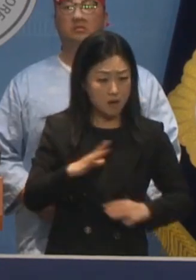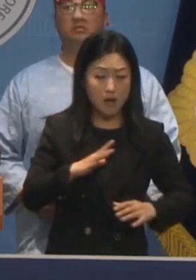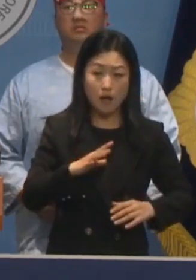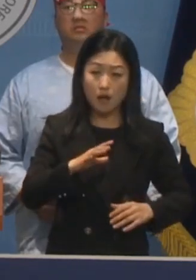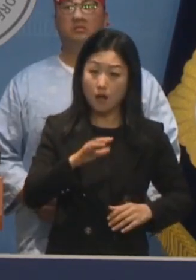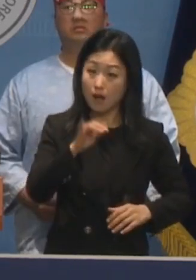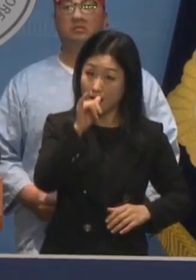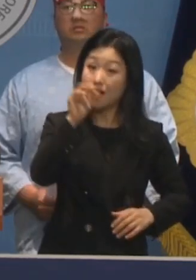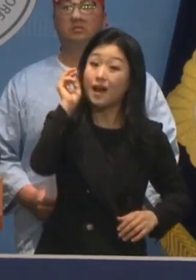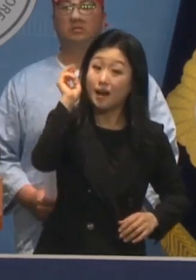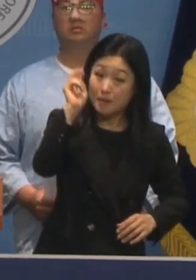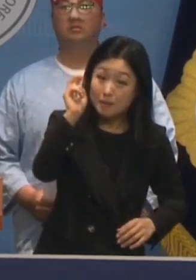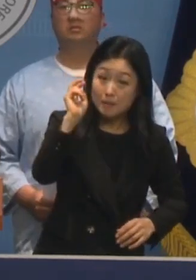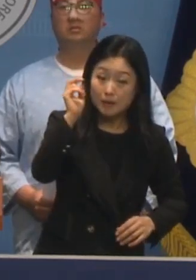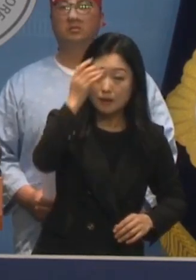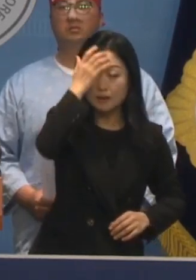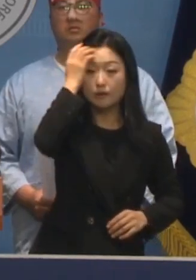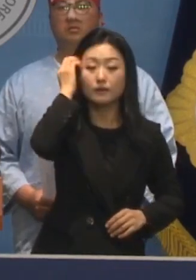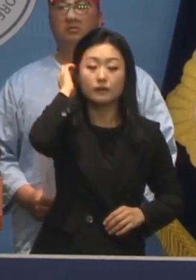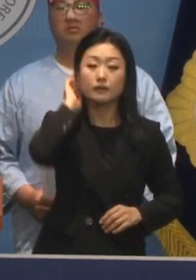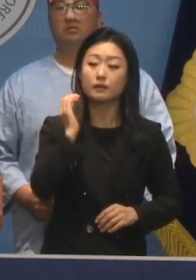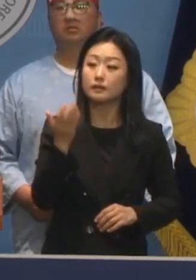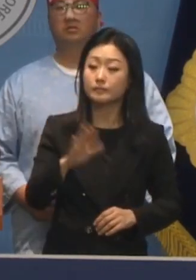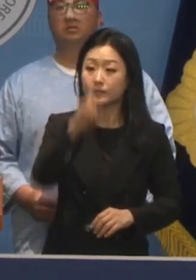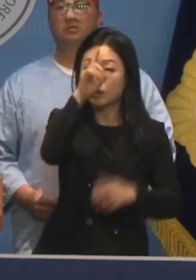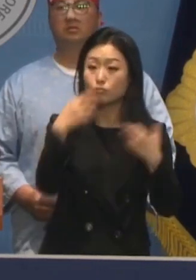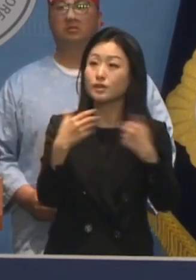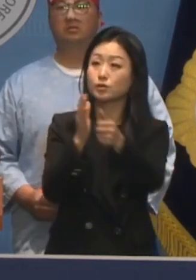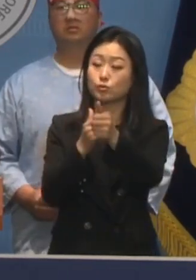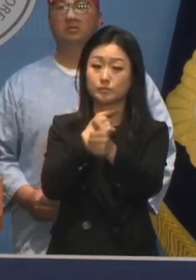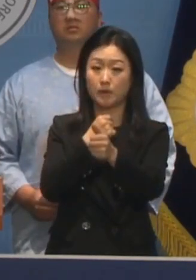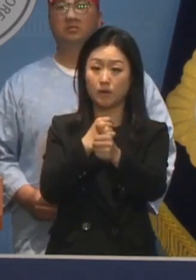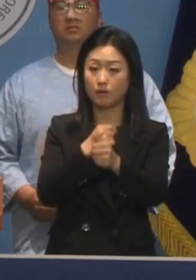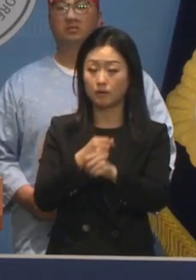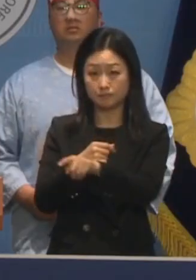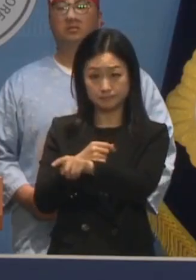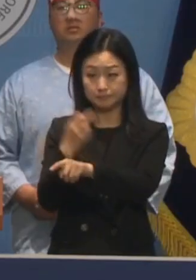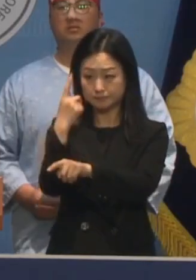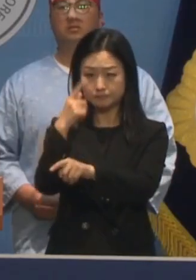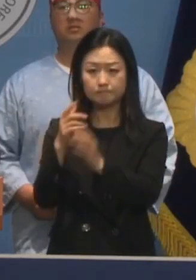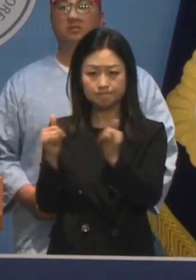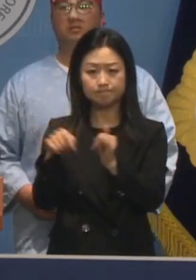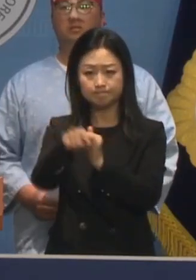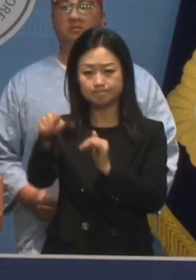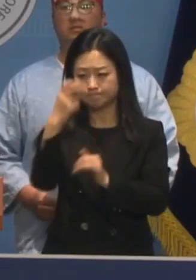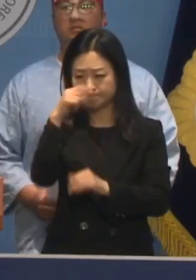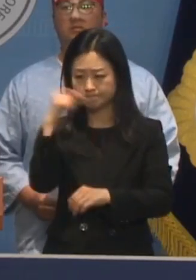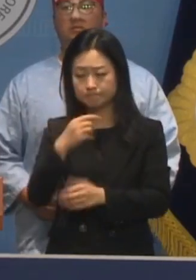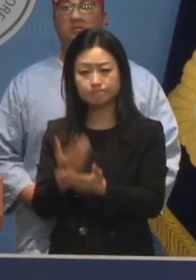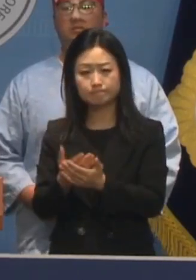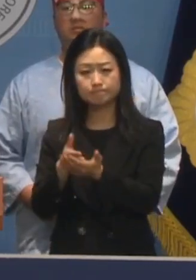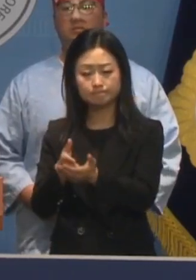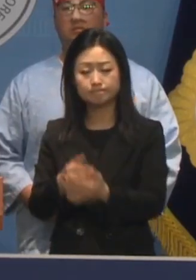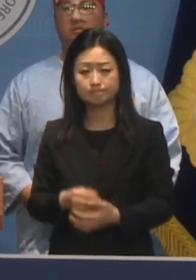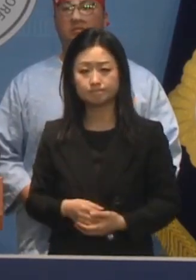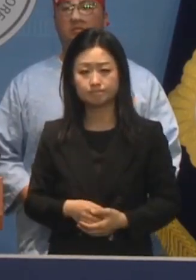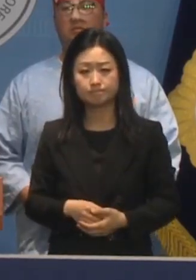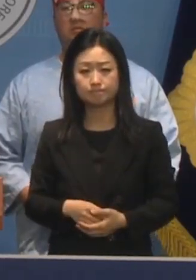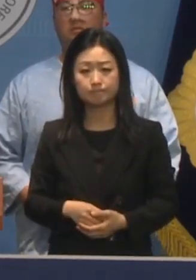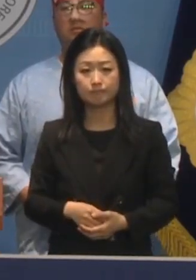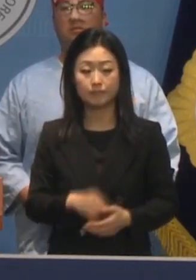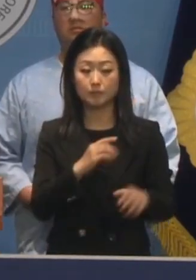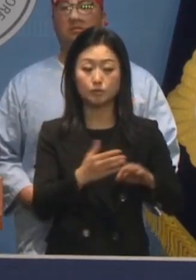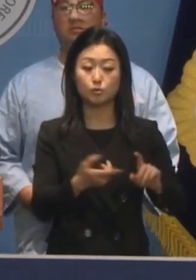조치를 강행했을 거로 보여지는데요. 정부에게도 촉구합니다. 엄정한 수사와 책임자 처벌을 당장 시행하십시오.